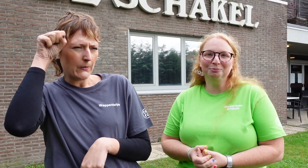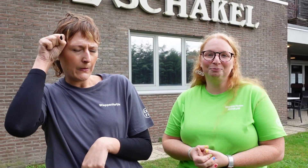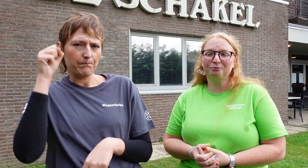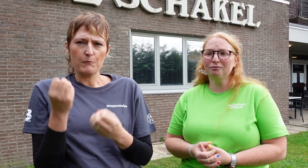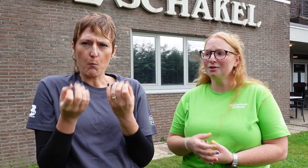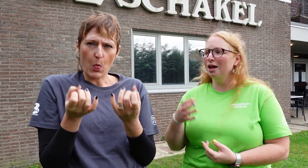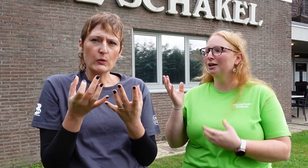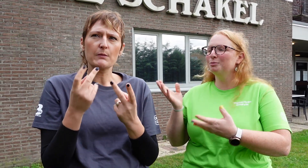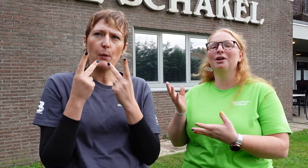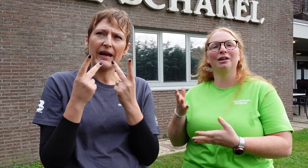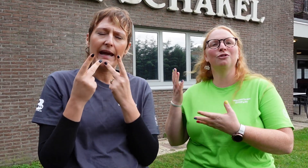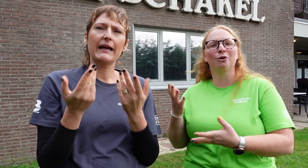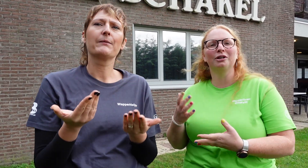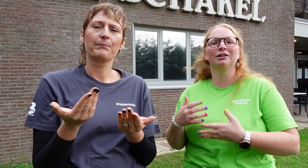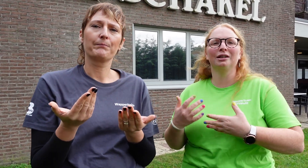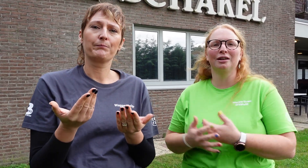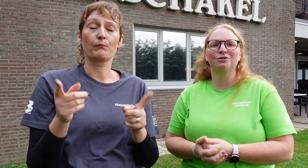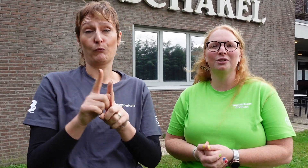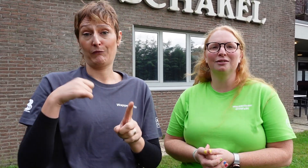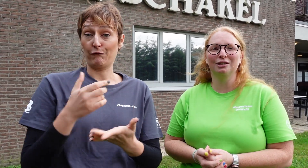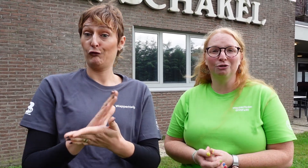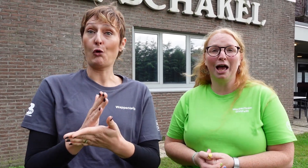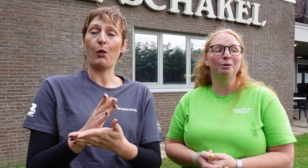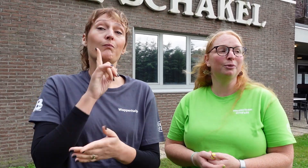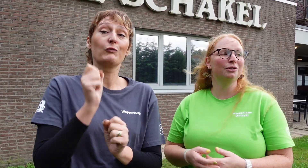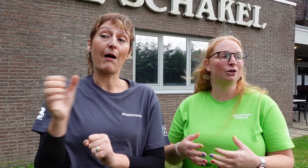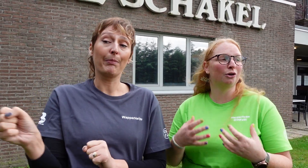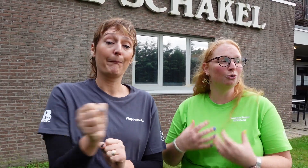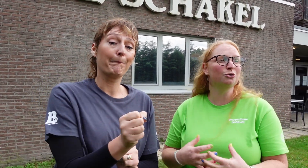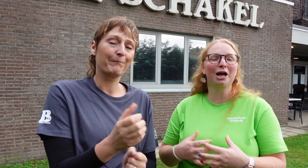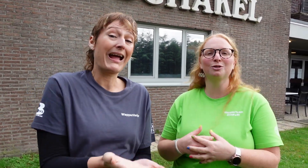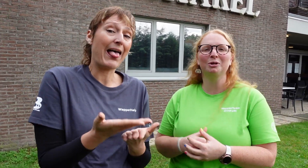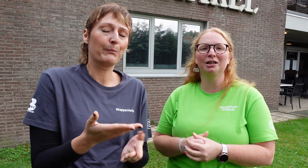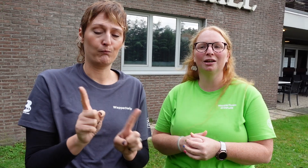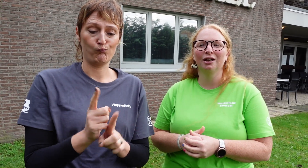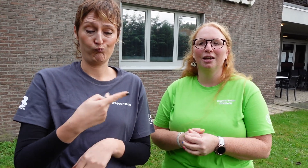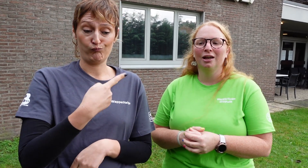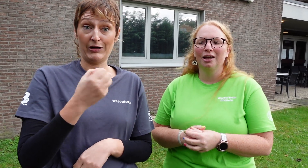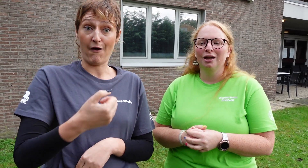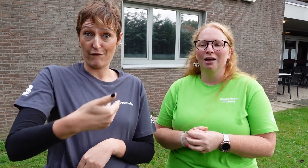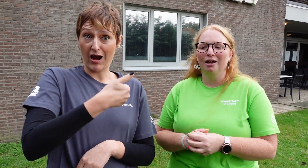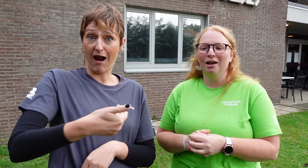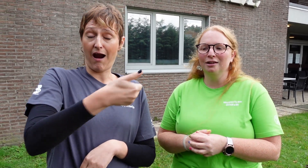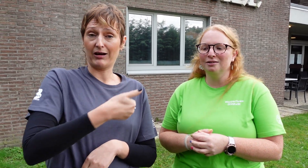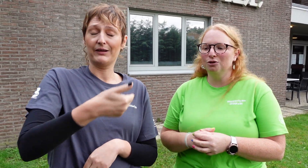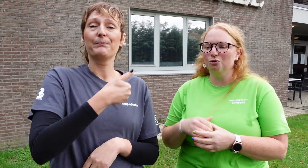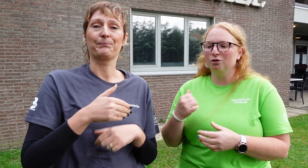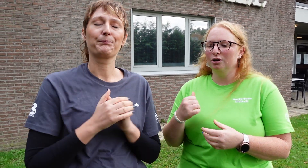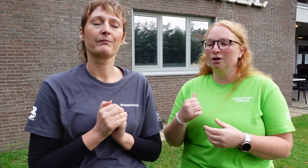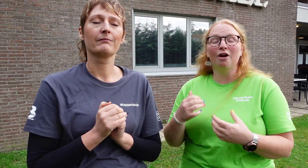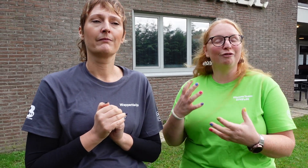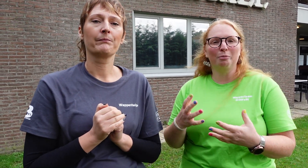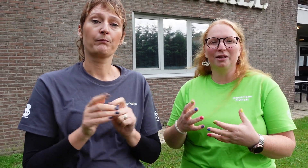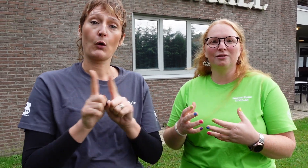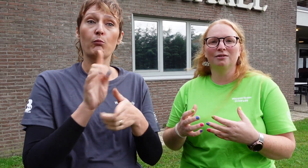lossen en dan heb je dan hè tolken en en studenten die kunnen helpen je kan ons ook aanspreken en dan zijn er ook